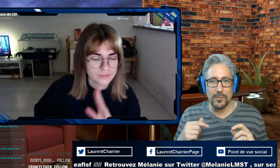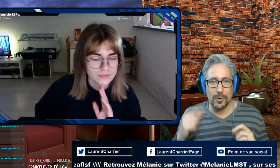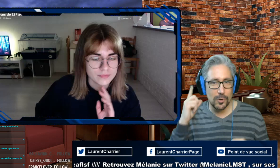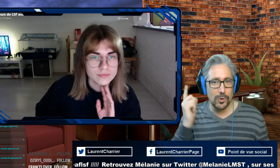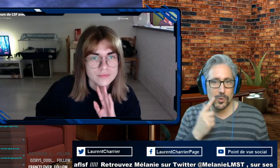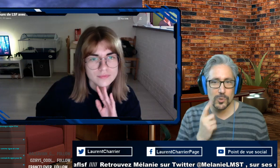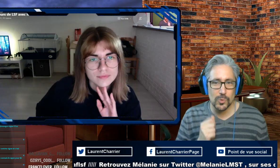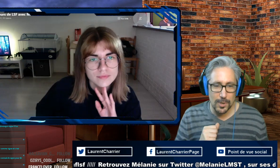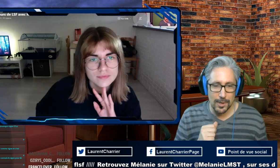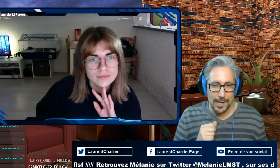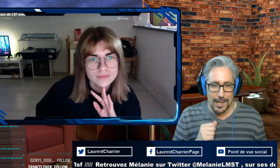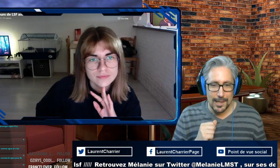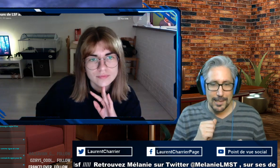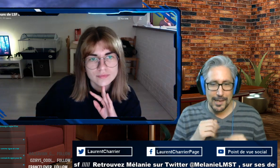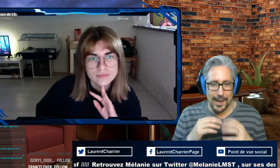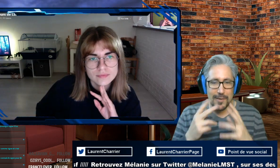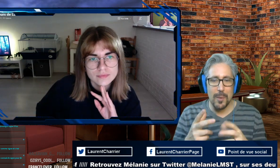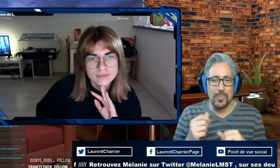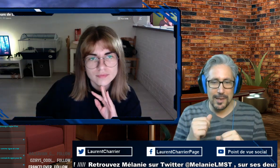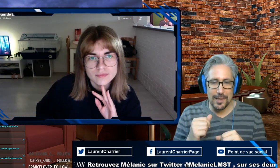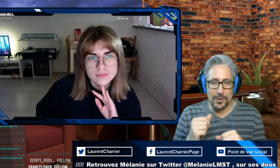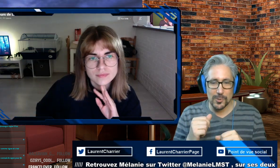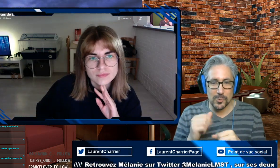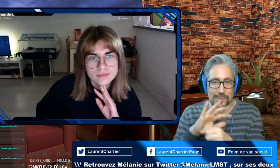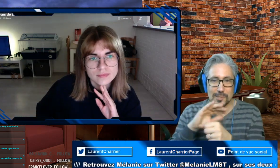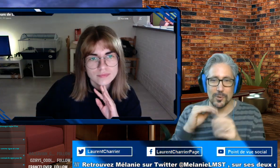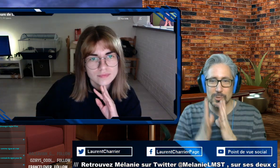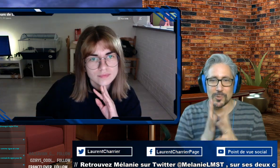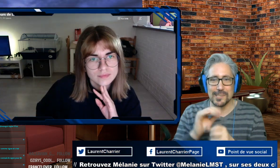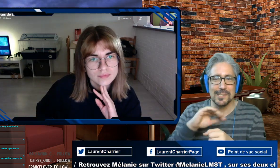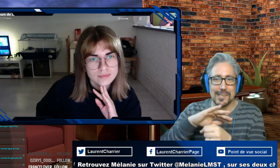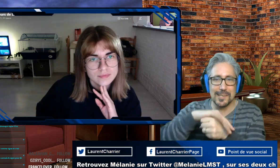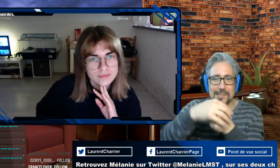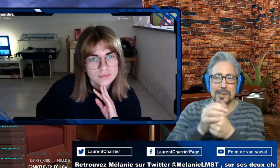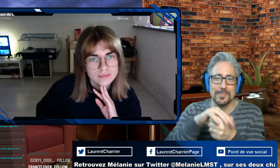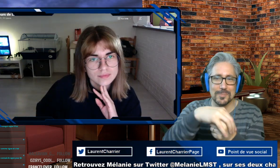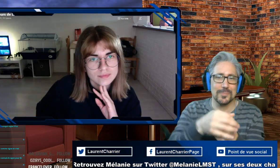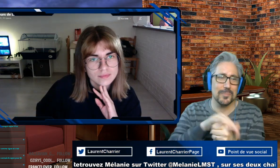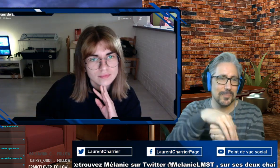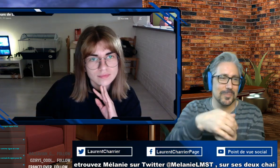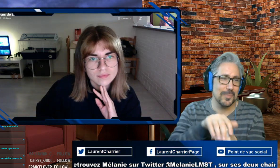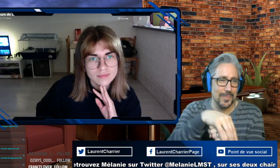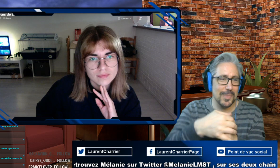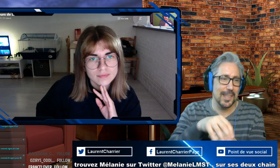Ses élèves sourds, il l'avait appelé. Son signe, c'était ça.